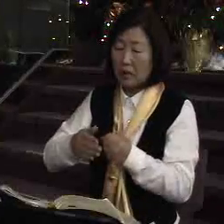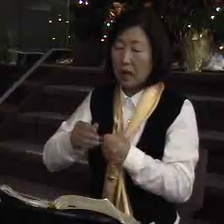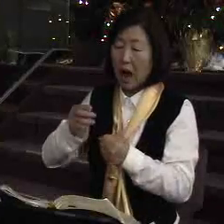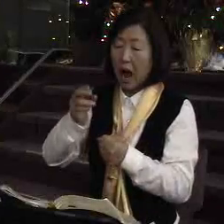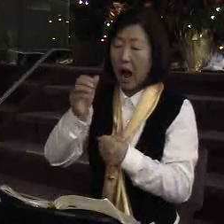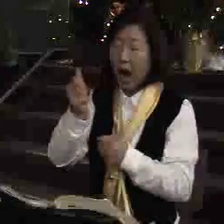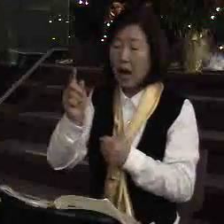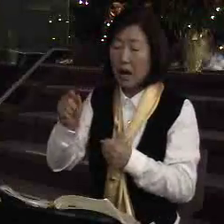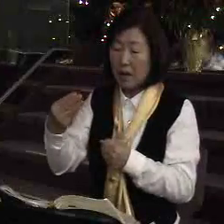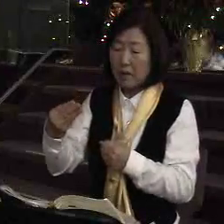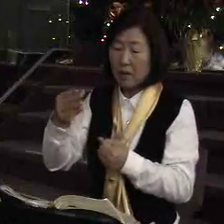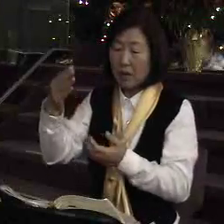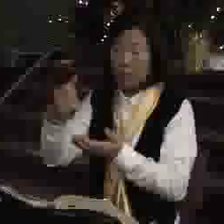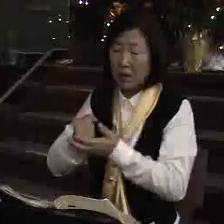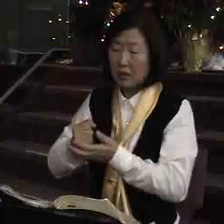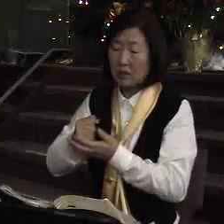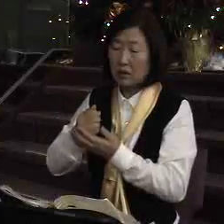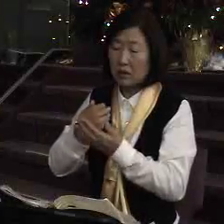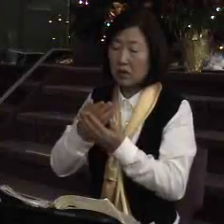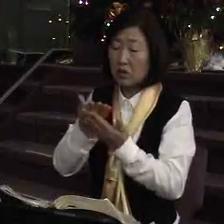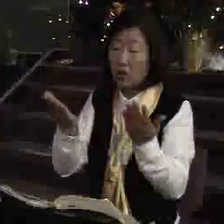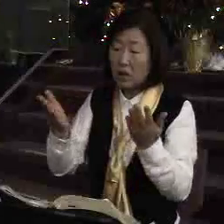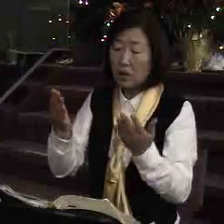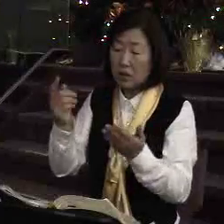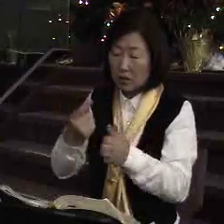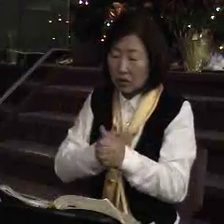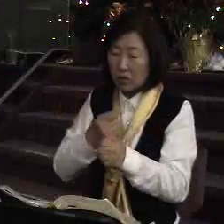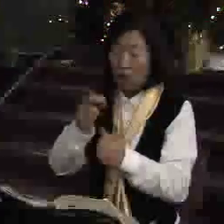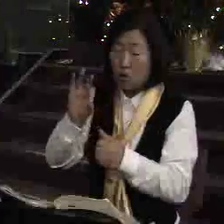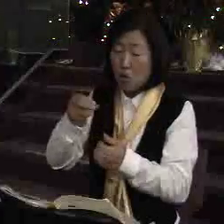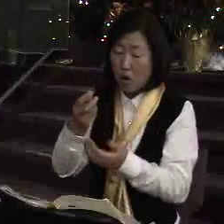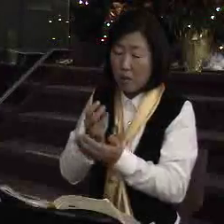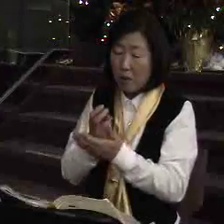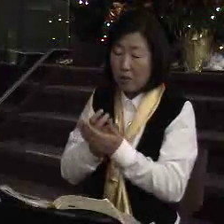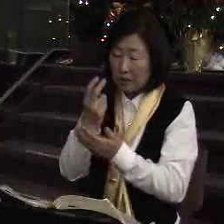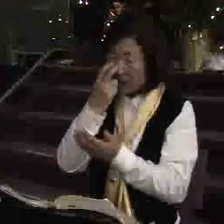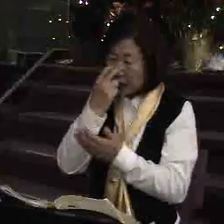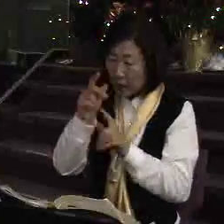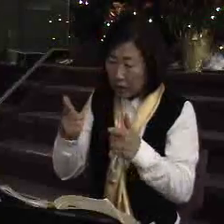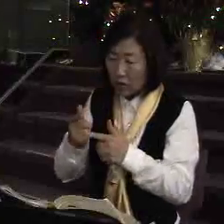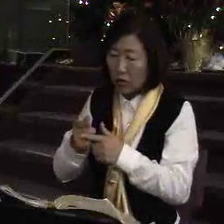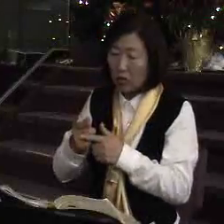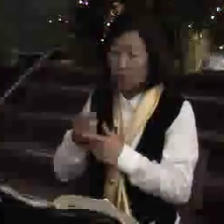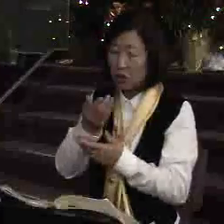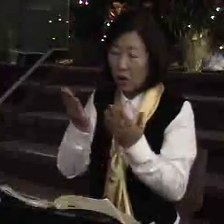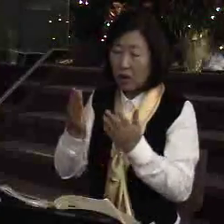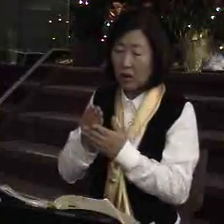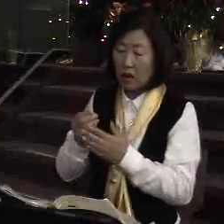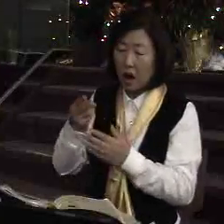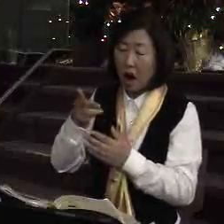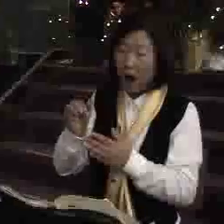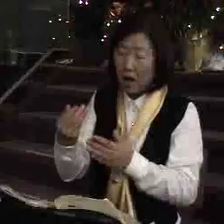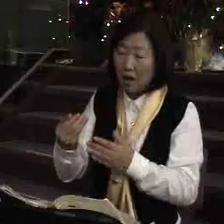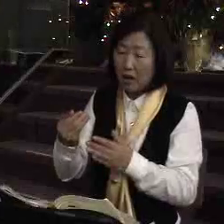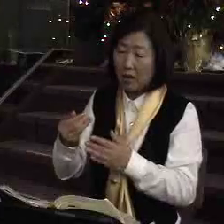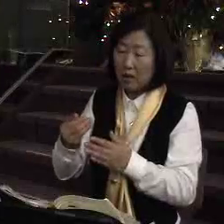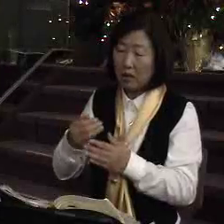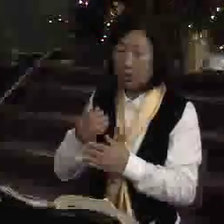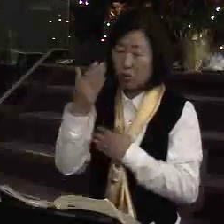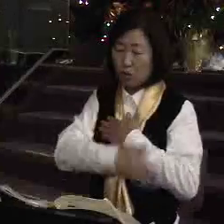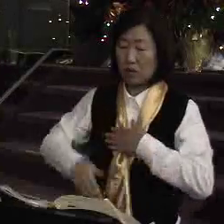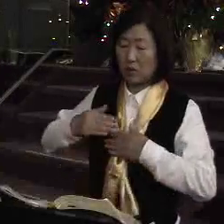할례받은 저희라도 스스로 율법은 지키지 아니하고 너희로 율법 받게 하려 하는 것은 너희의 육체로 자랑하려